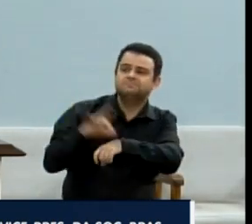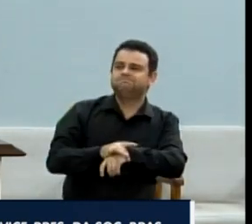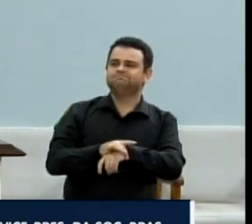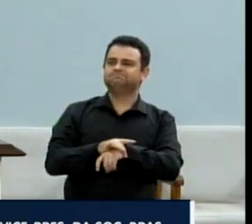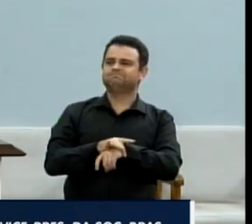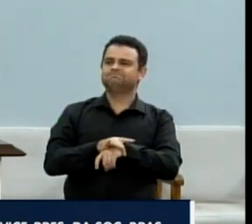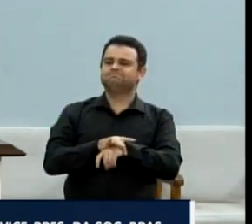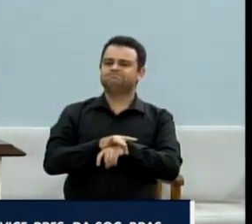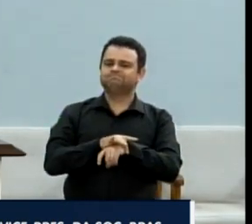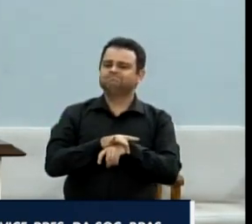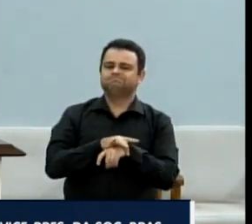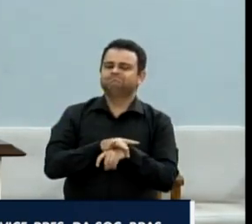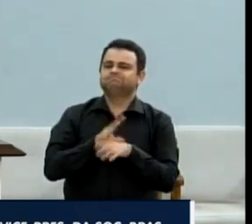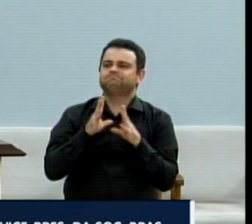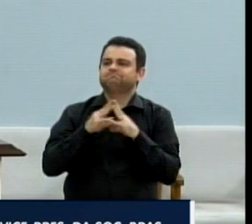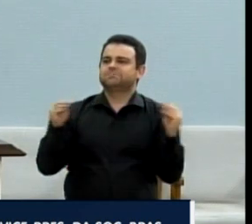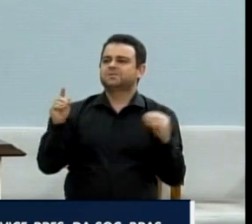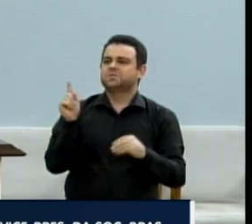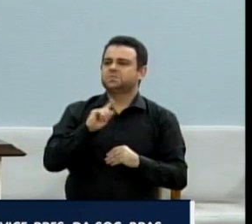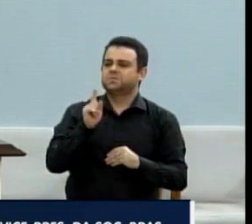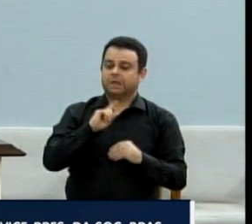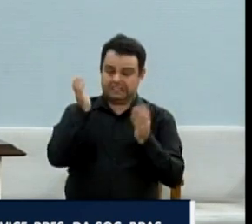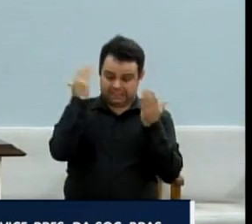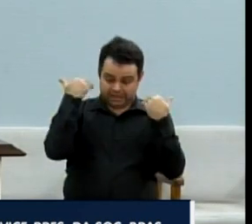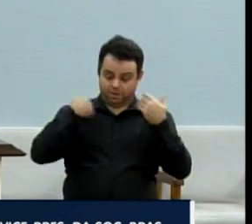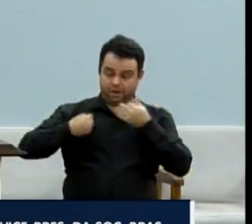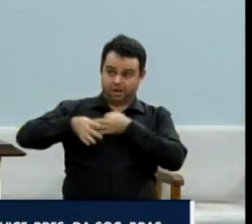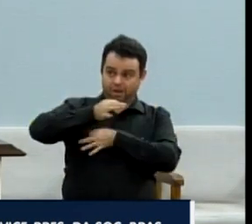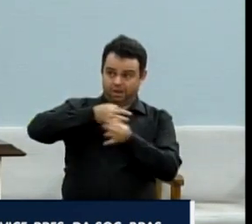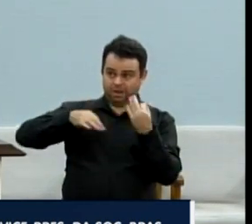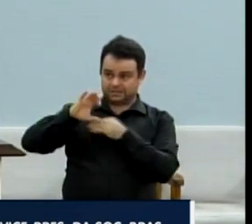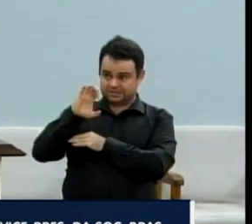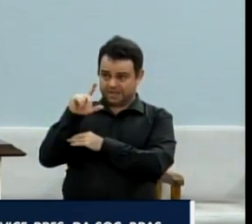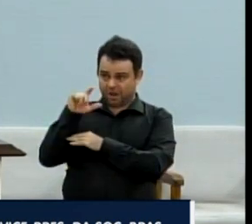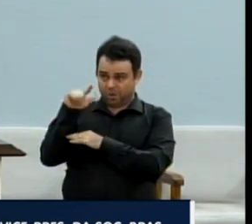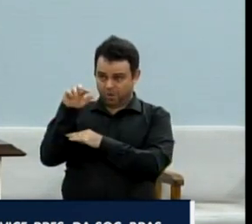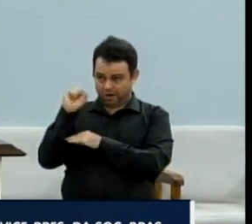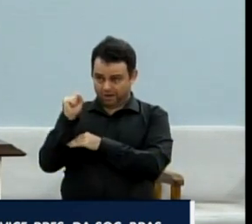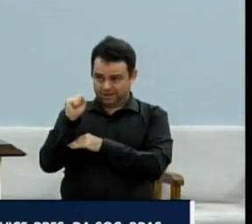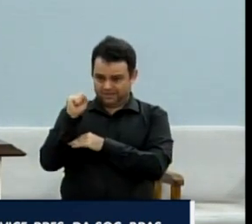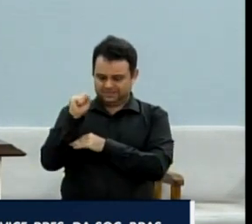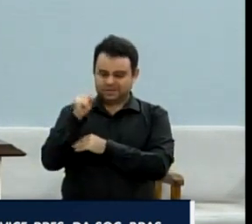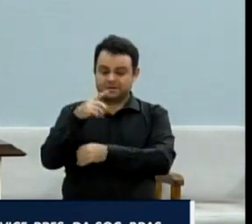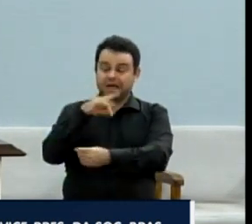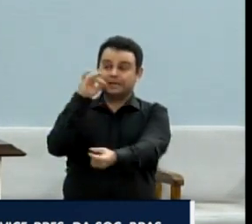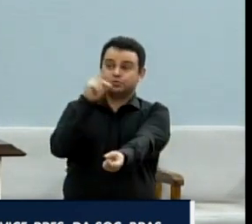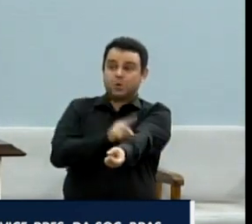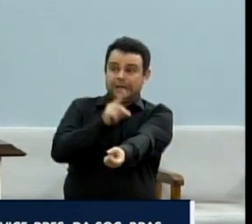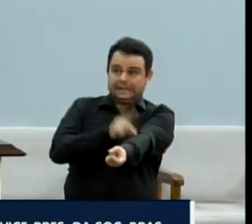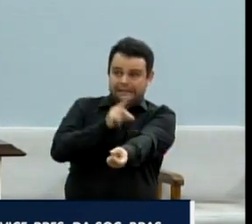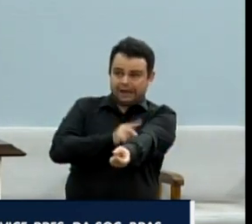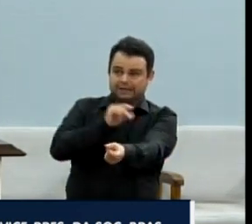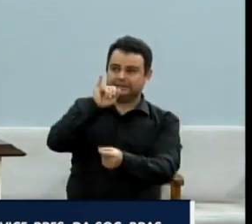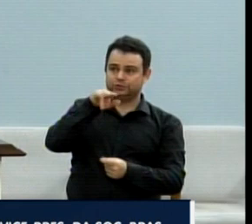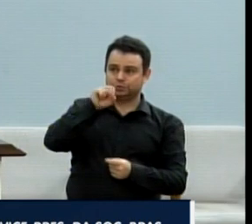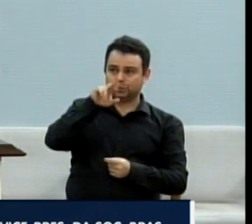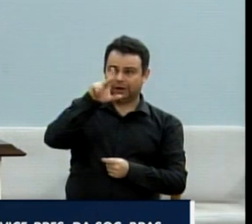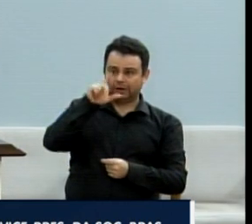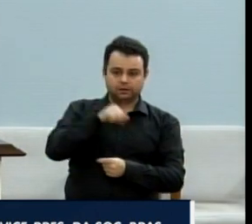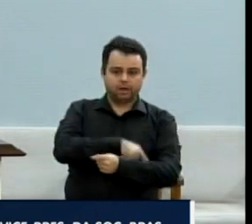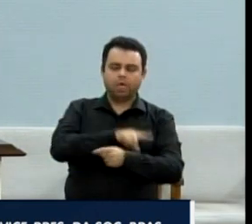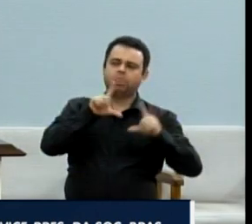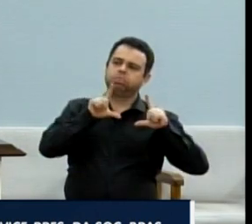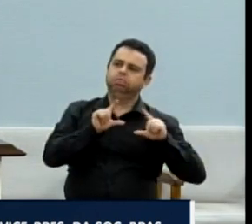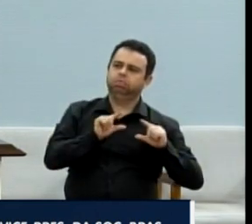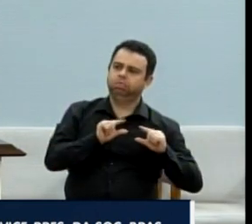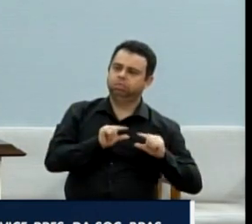vai causar a destruição das células que produzem a insulina no pâncreas e esse paciente deixa de produzir esse